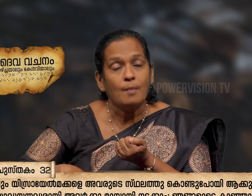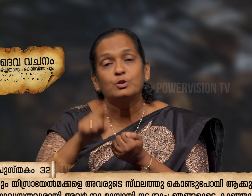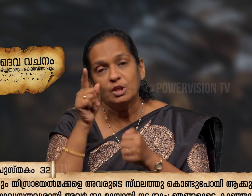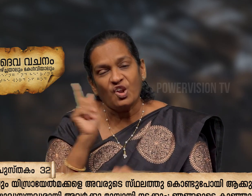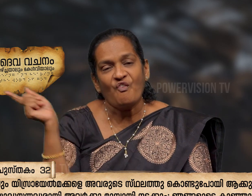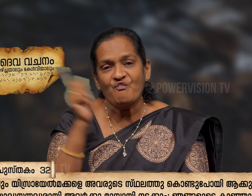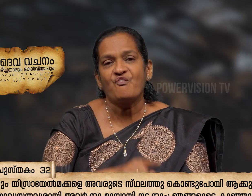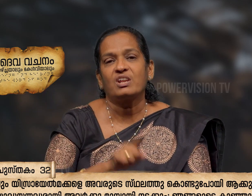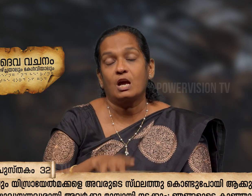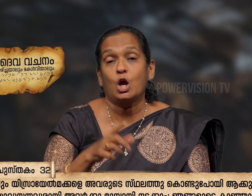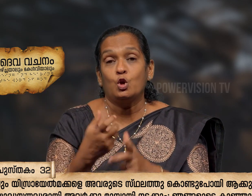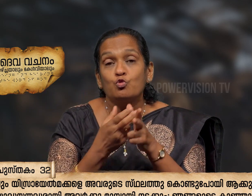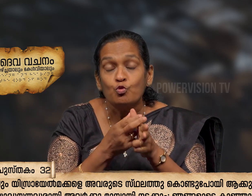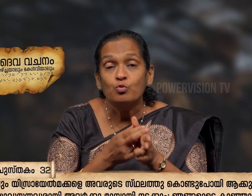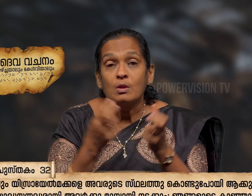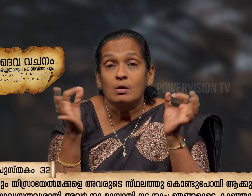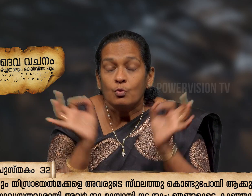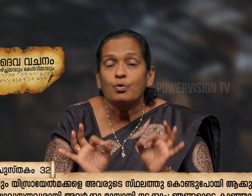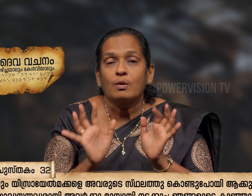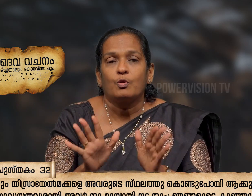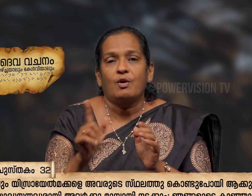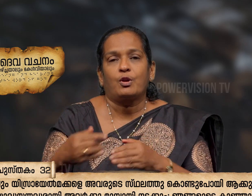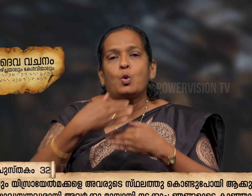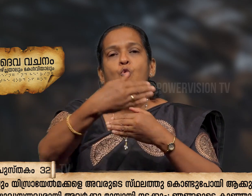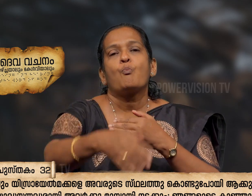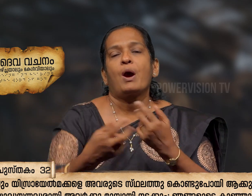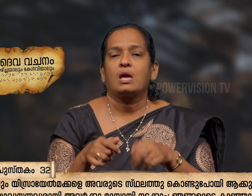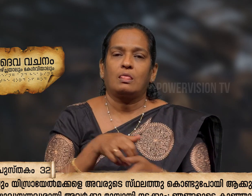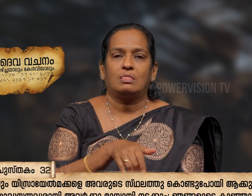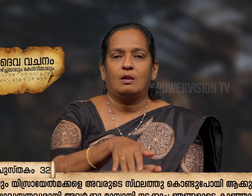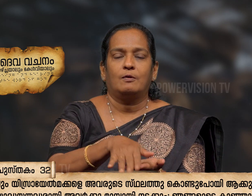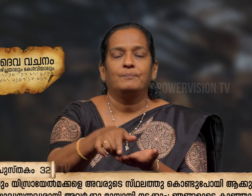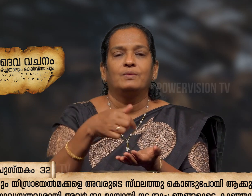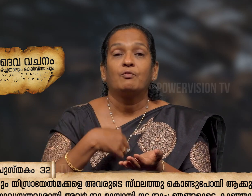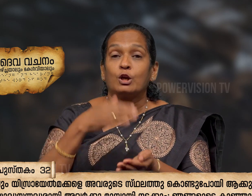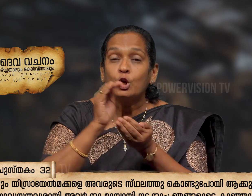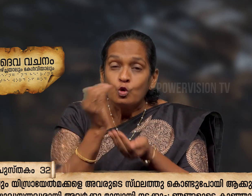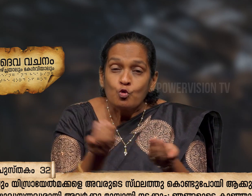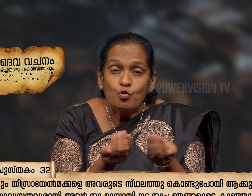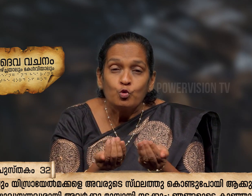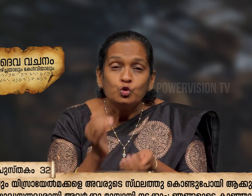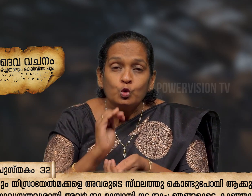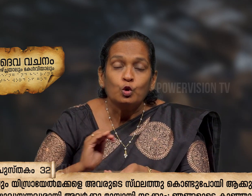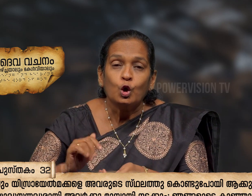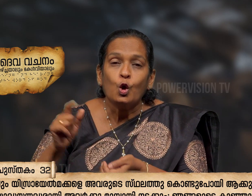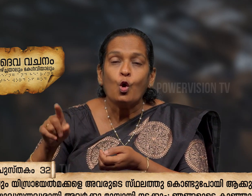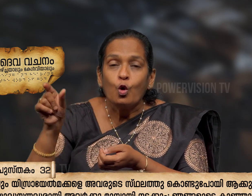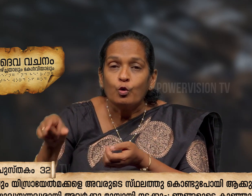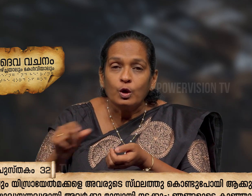ഞങ്ങൾ യുദ്ധസന്നദ്ധരായി അവർക്ക് മുൻപായി നടക്കും. ഞങ്ങളുടെ കുഞ്ഞുകുട്ടികളോ ദേശത്തിലെ നിവാസികൾ